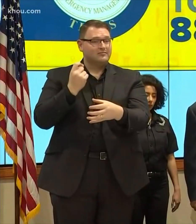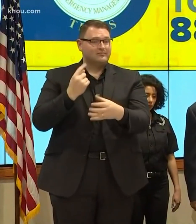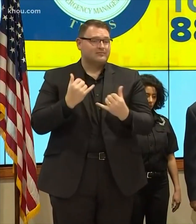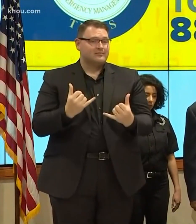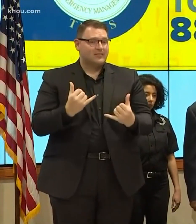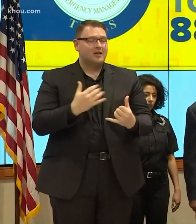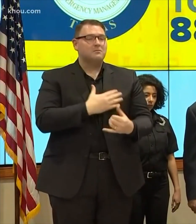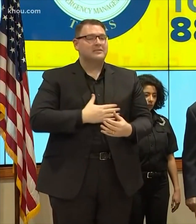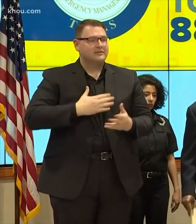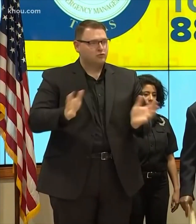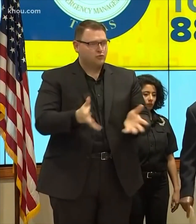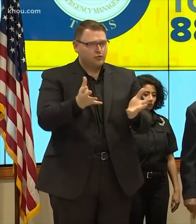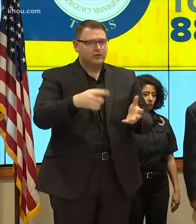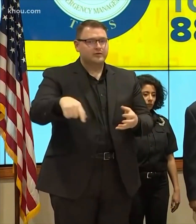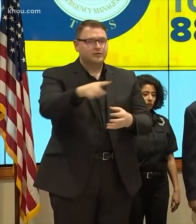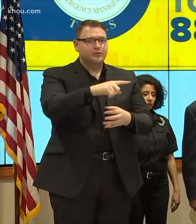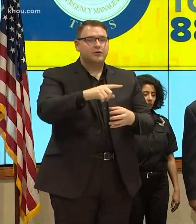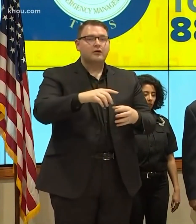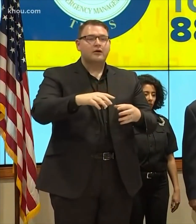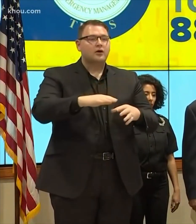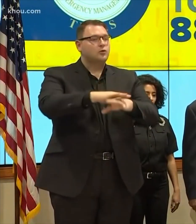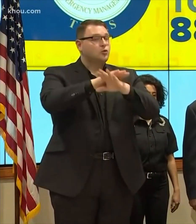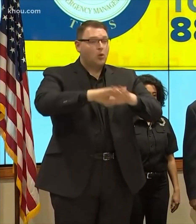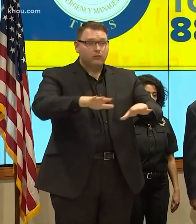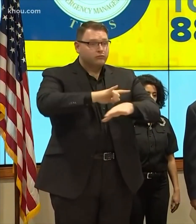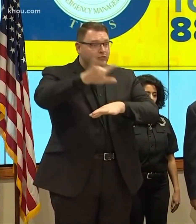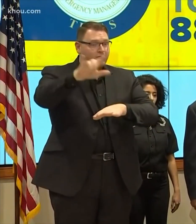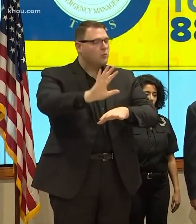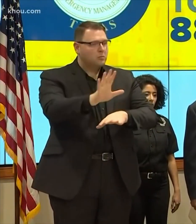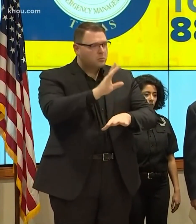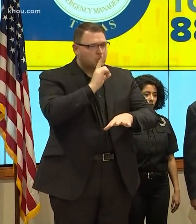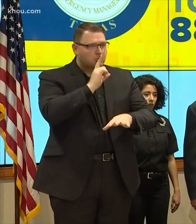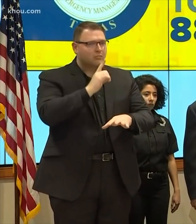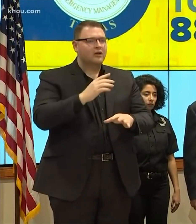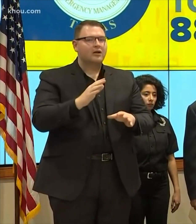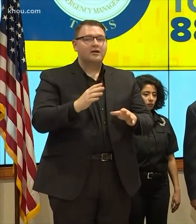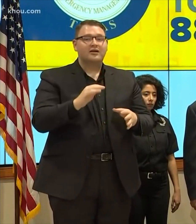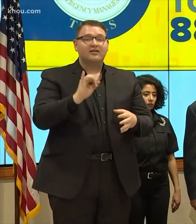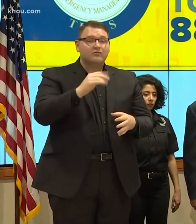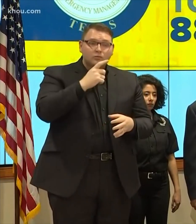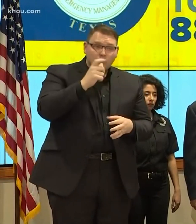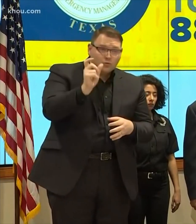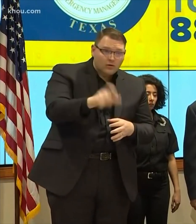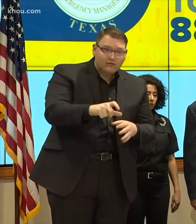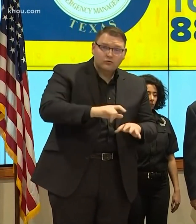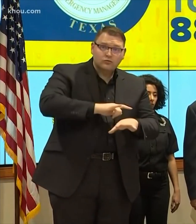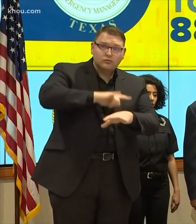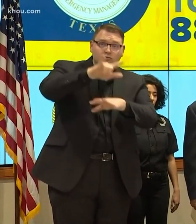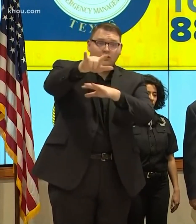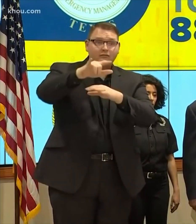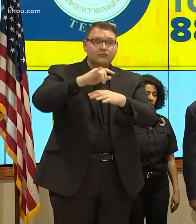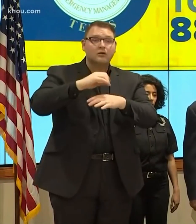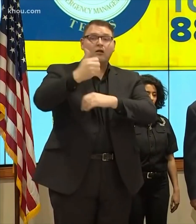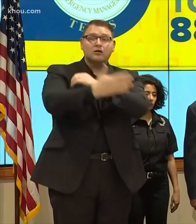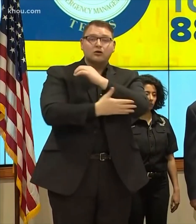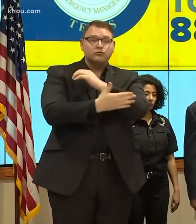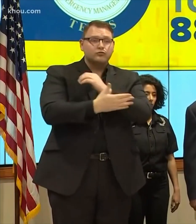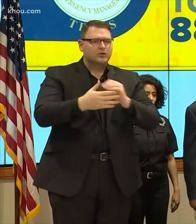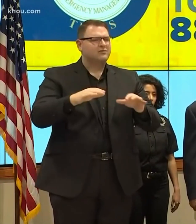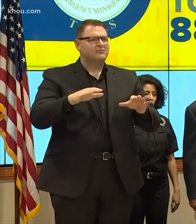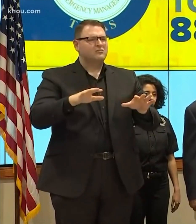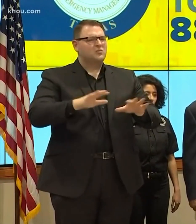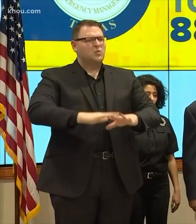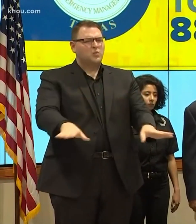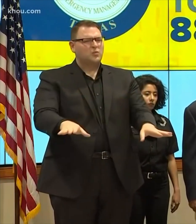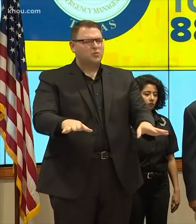thứ 6 ngày 6 tháng 3. Tất cả đều là cư dân của quận Harris và trong độ tuổi cao niên. Nhóm người này hồi tháng trước đã